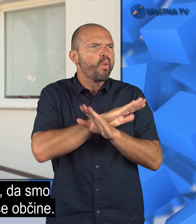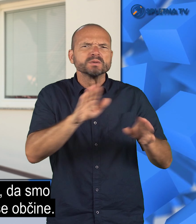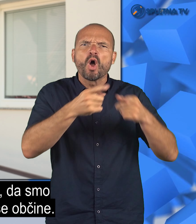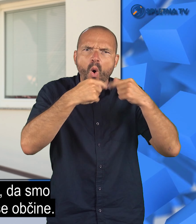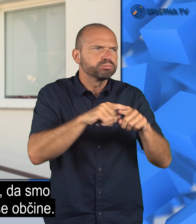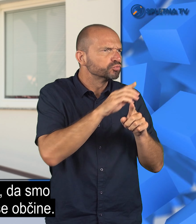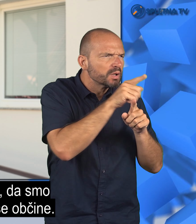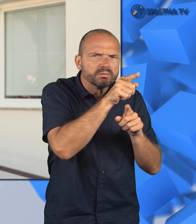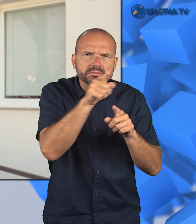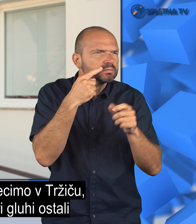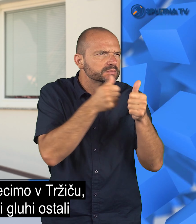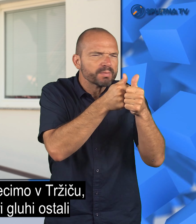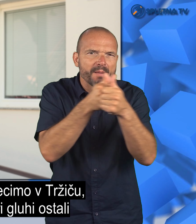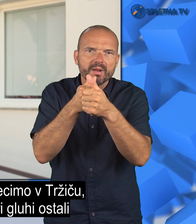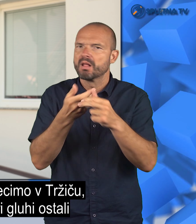vseh občinah.